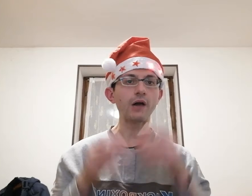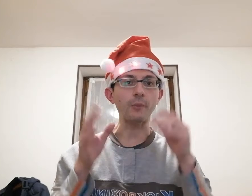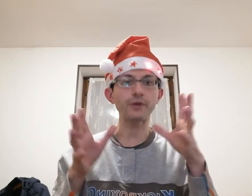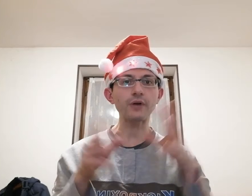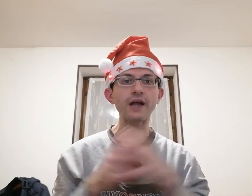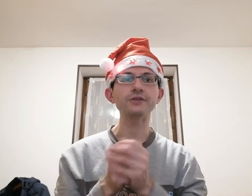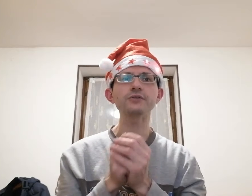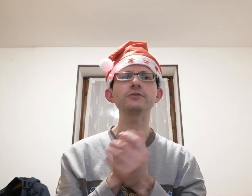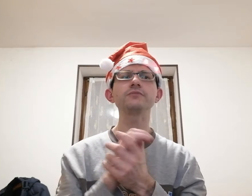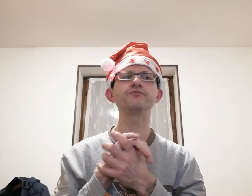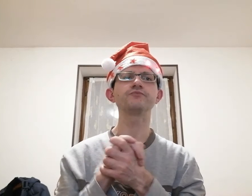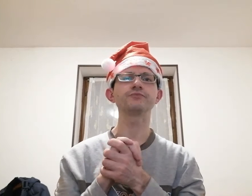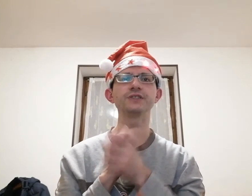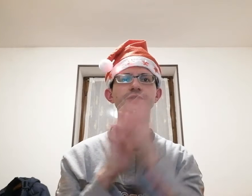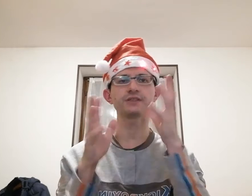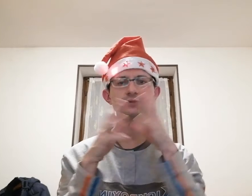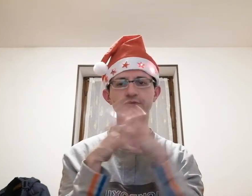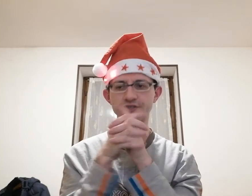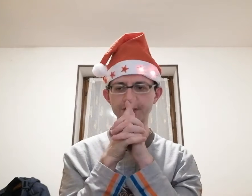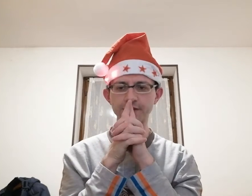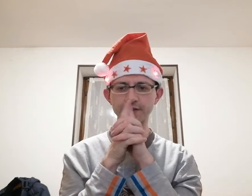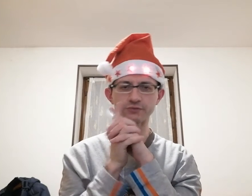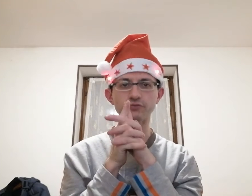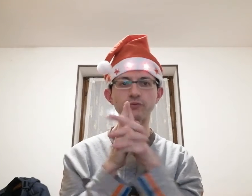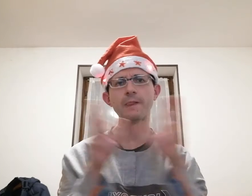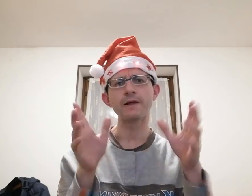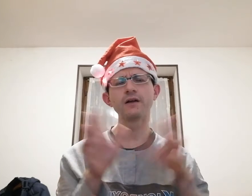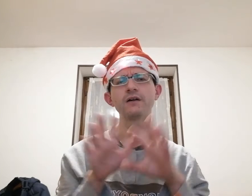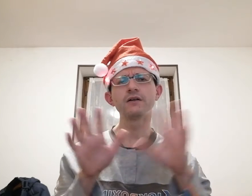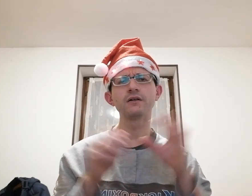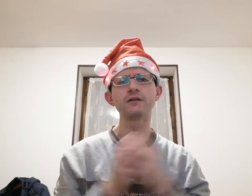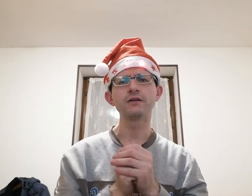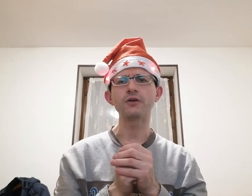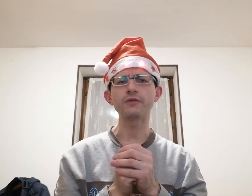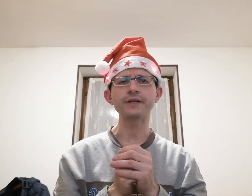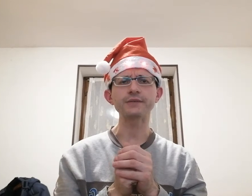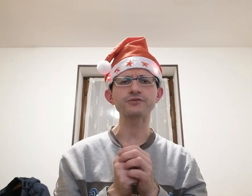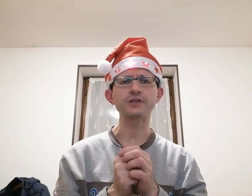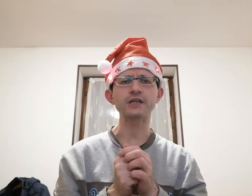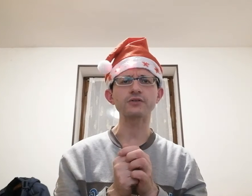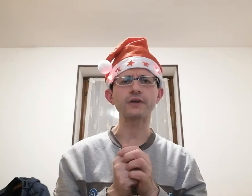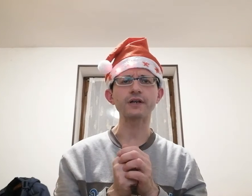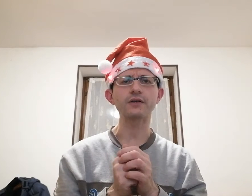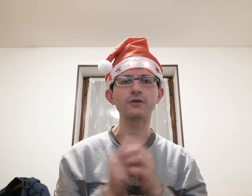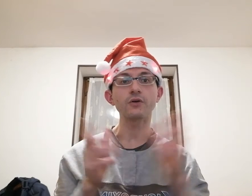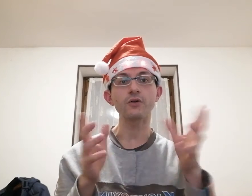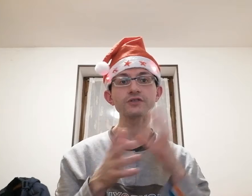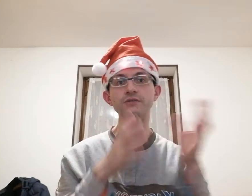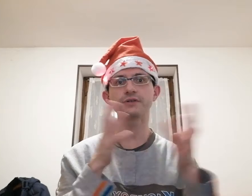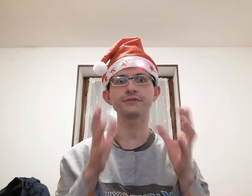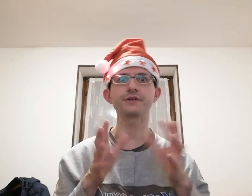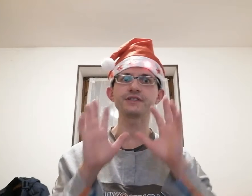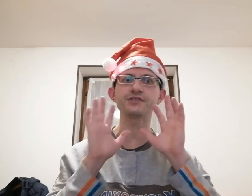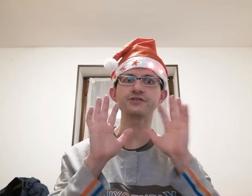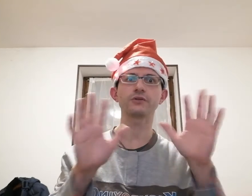Allora, per l'orario devo un attimino decidere, dunque ovviamente posso andare a trovare Oscar, quindi fino alle 10 sarò da